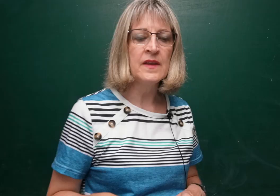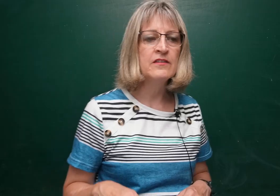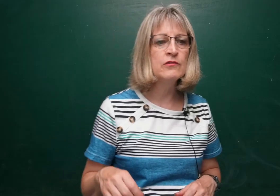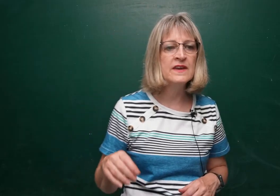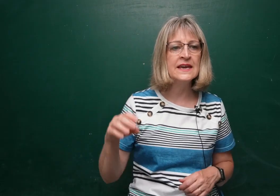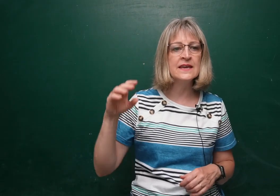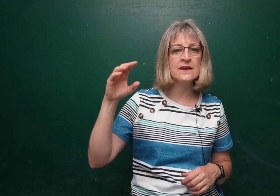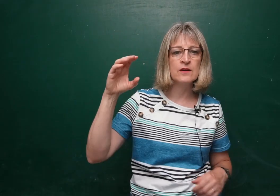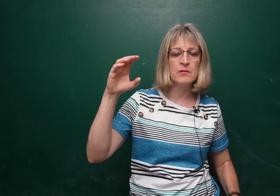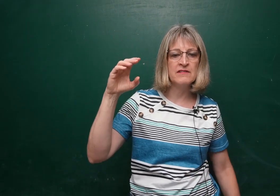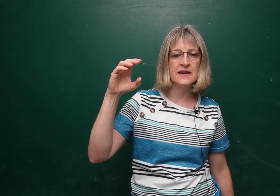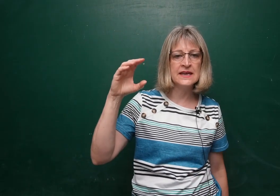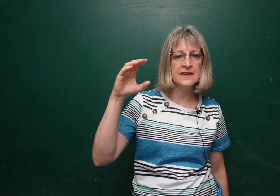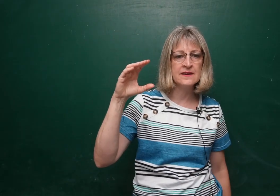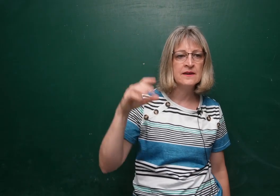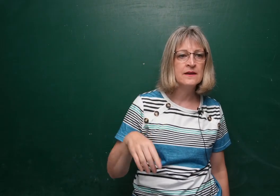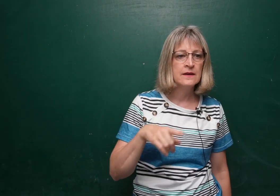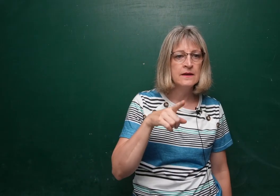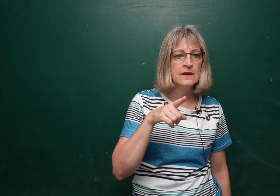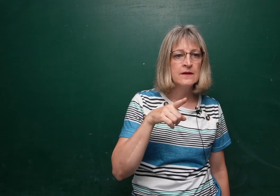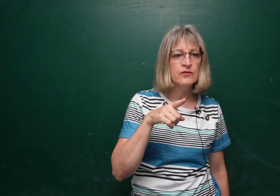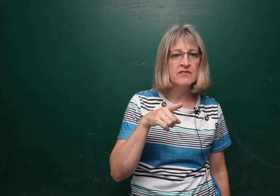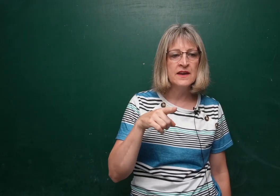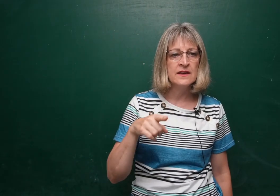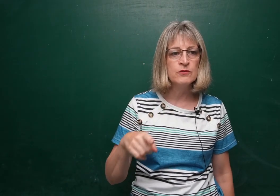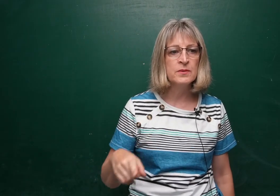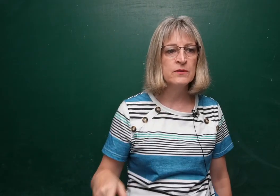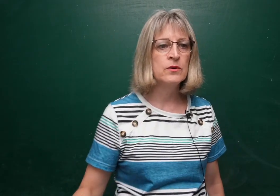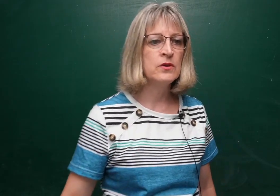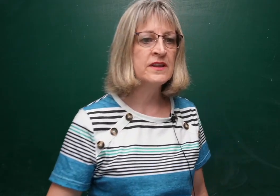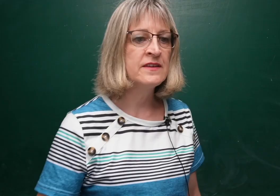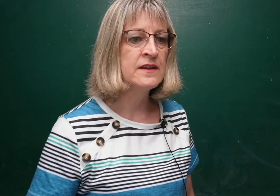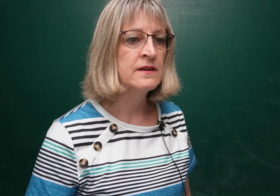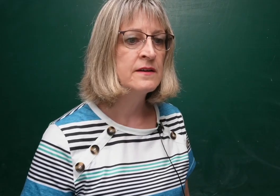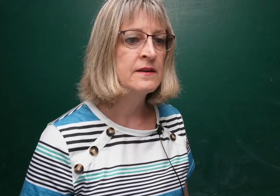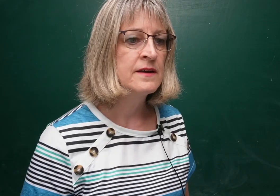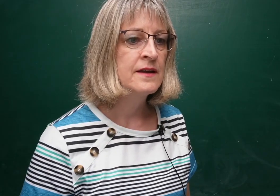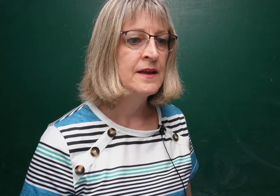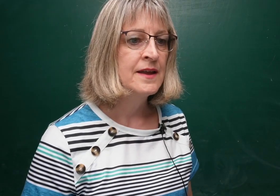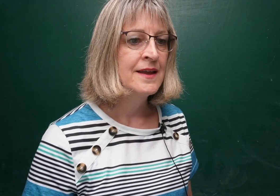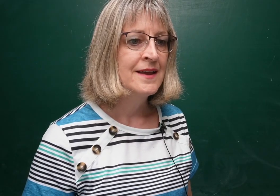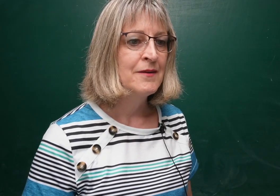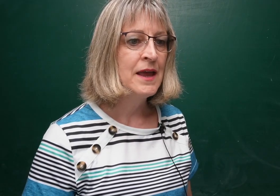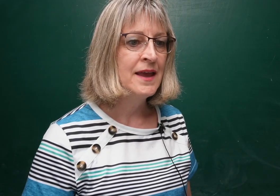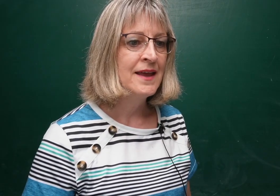on fait Eric, comment on va faire Eric? Tu sais faire Eric, ton prénom en langue des signes? Ouais?